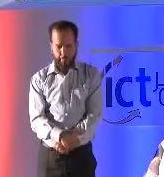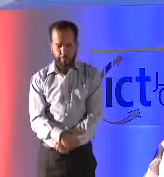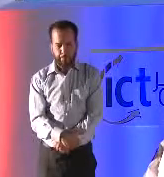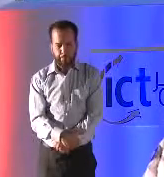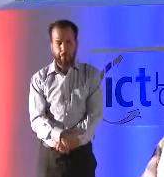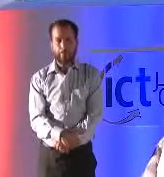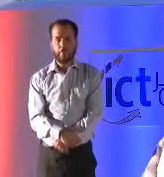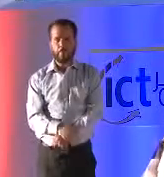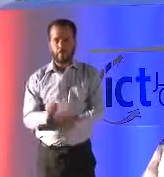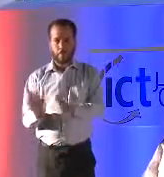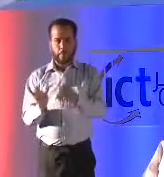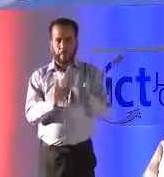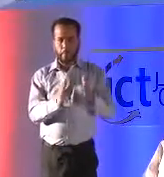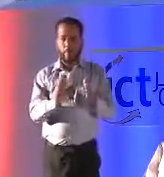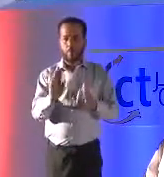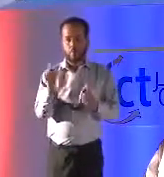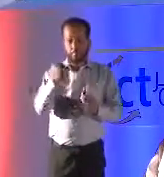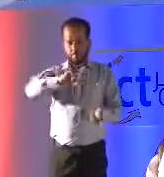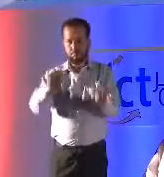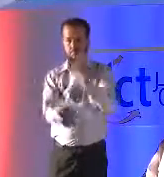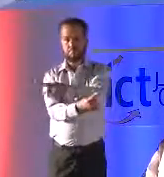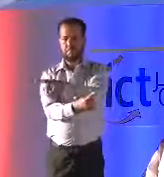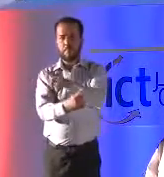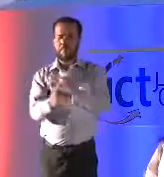region. نقطة التحول كانت